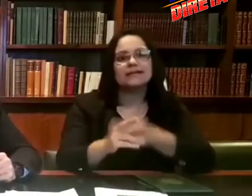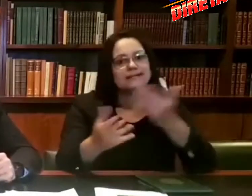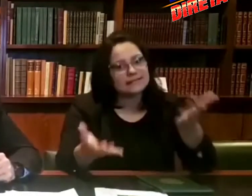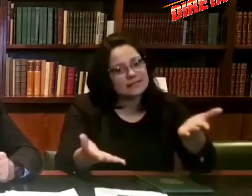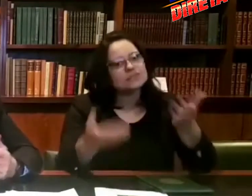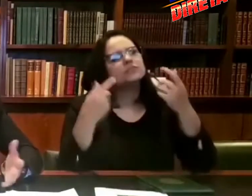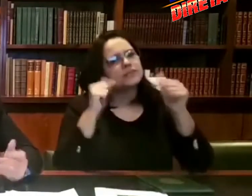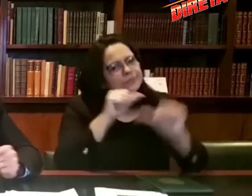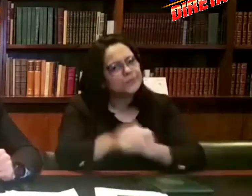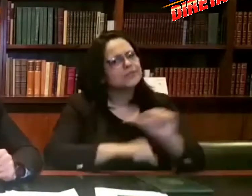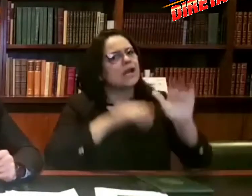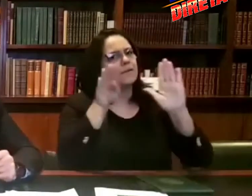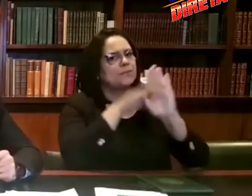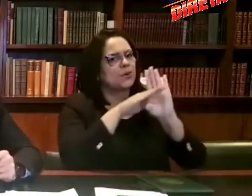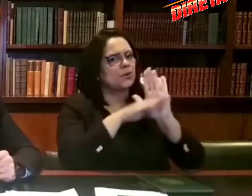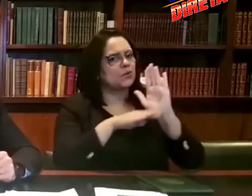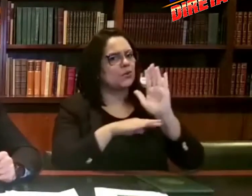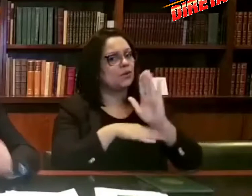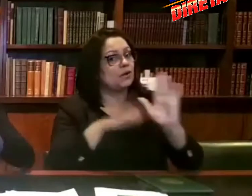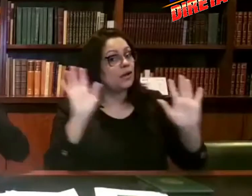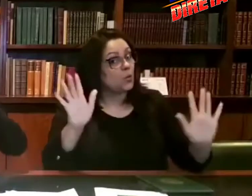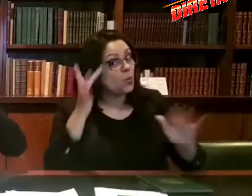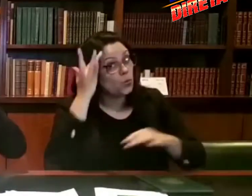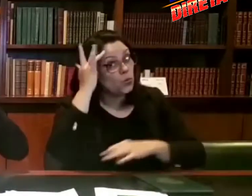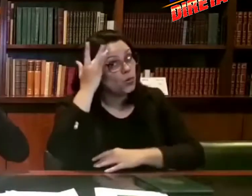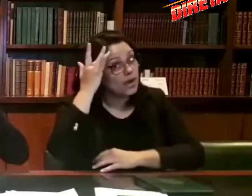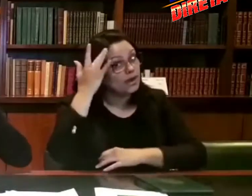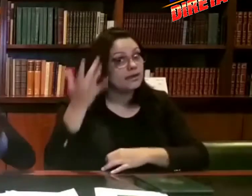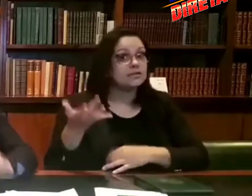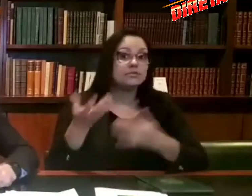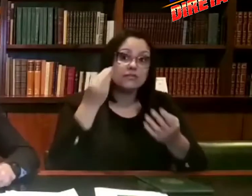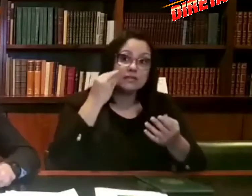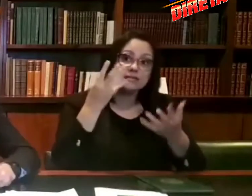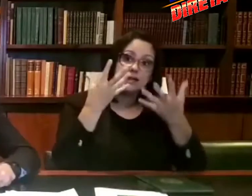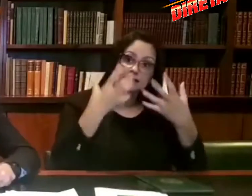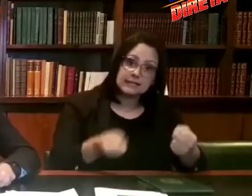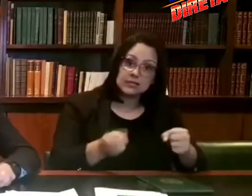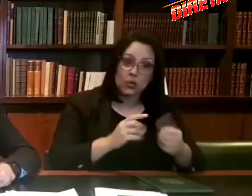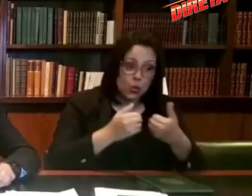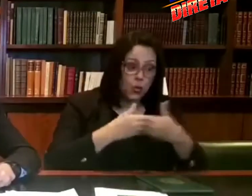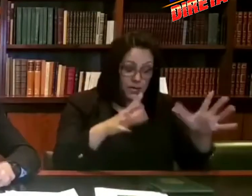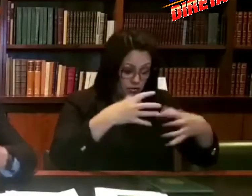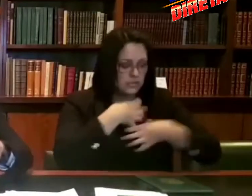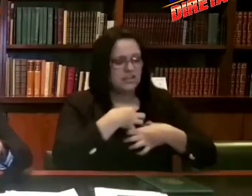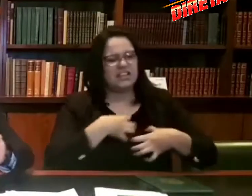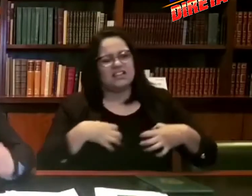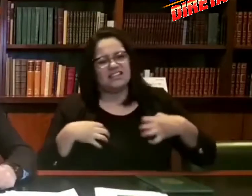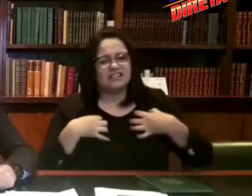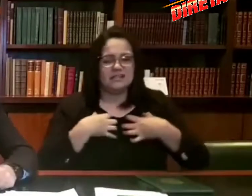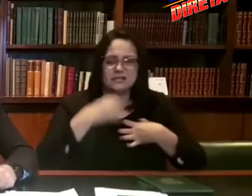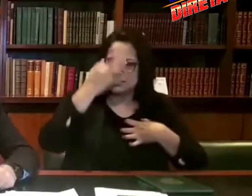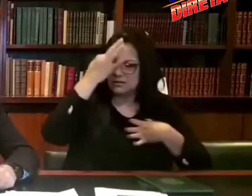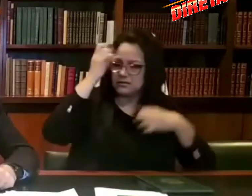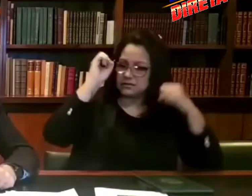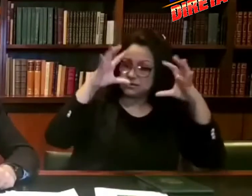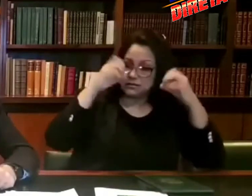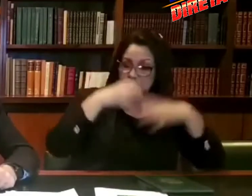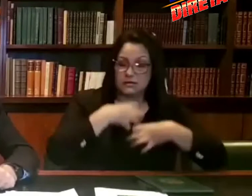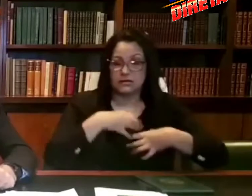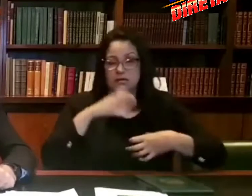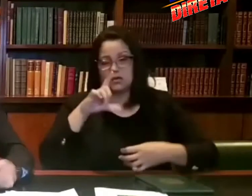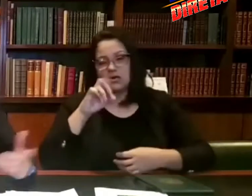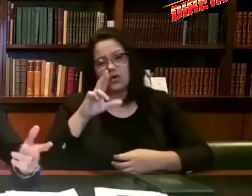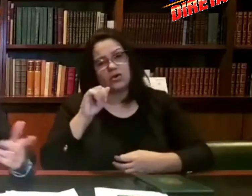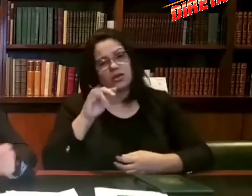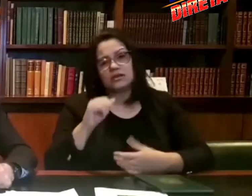do protocolo. Eu acho que vai ser a mudança do protocolo para que se possa aplicar, então, a partir dos primeiros sintomas, em especial para as pessoas mais